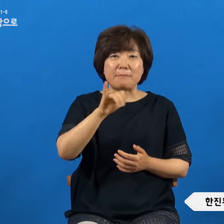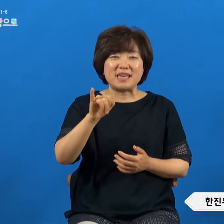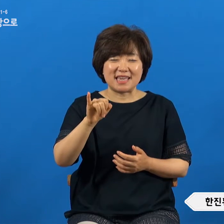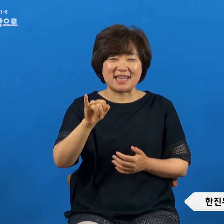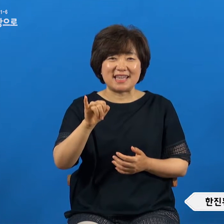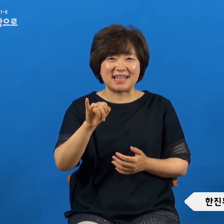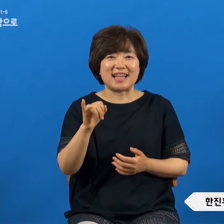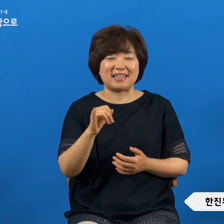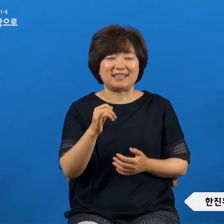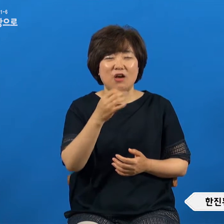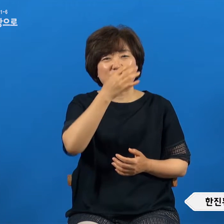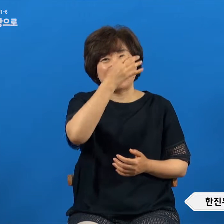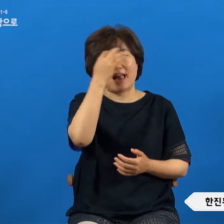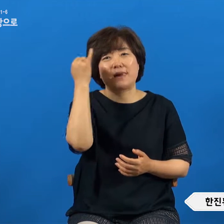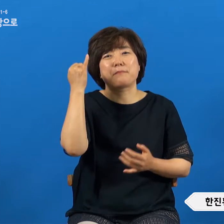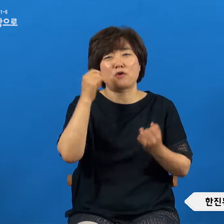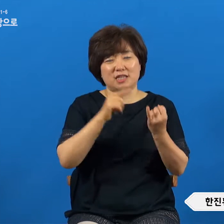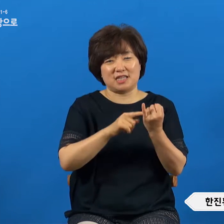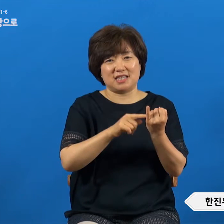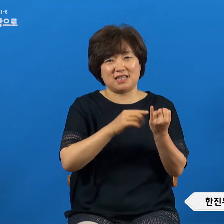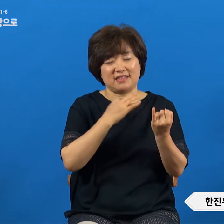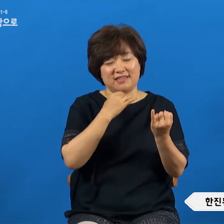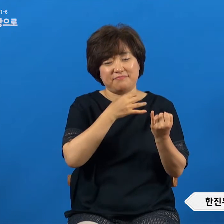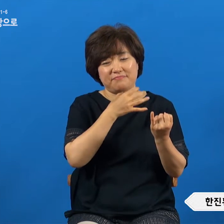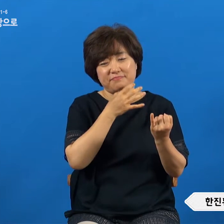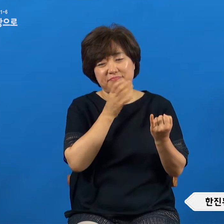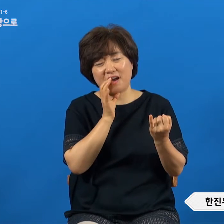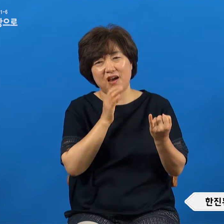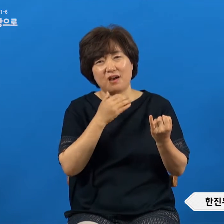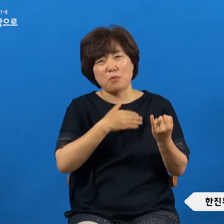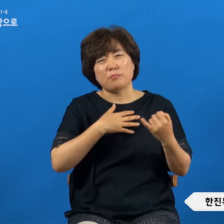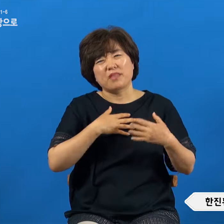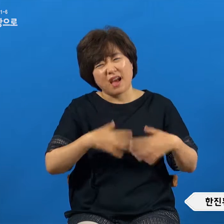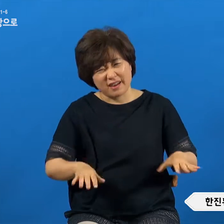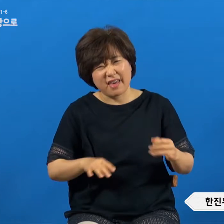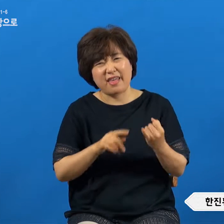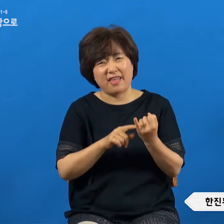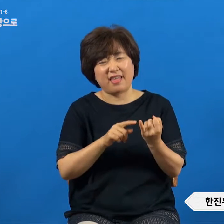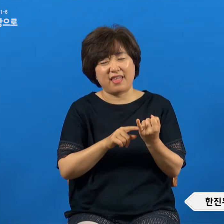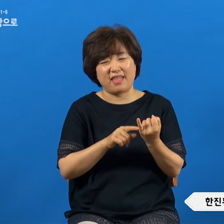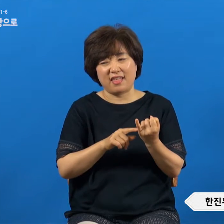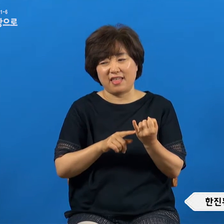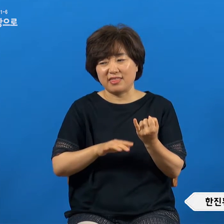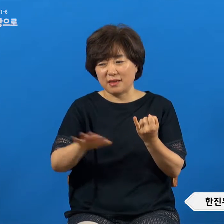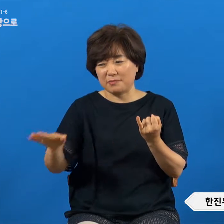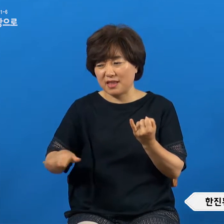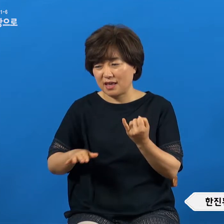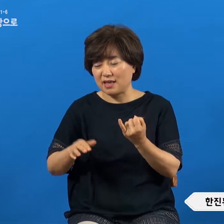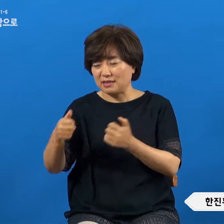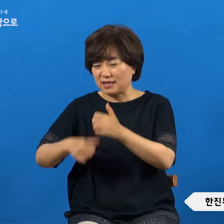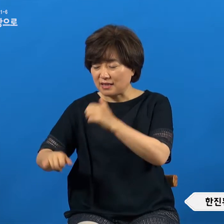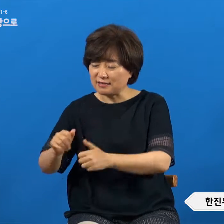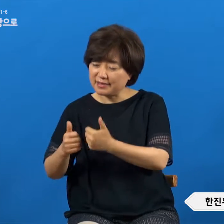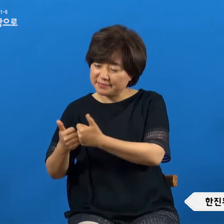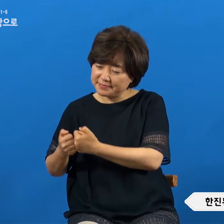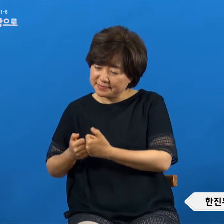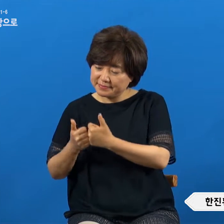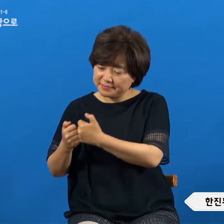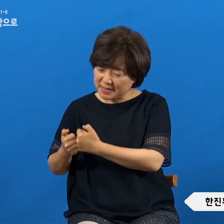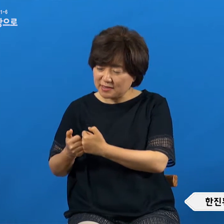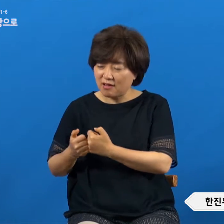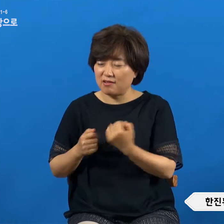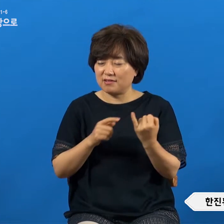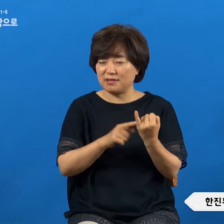많아지고 쇠약해지고 그래서 자녀들이 요양원에 보내드렸습니다. 그랬더니 이